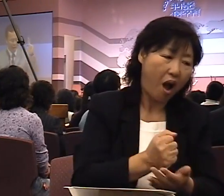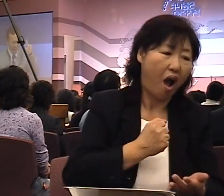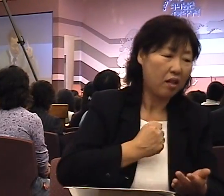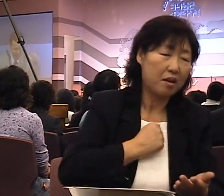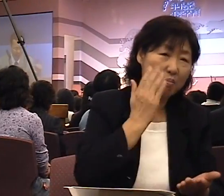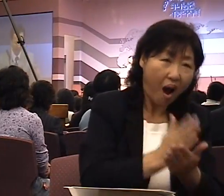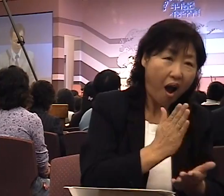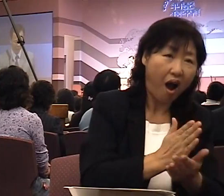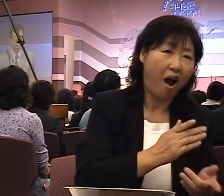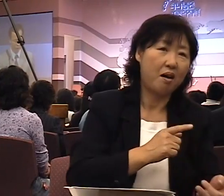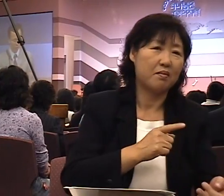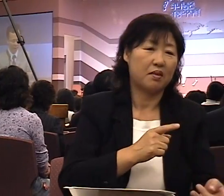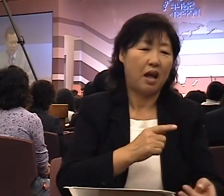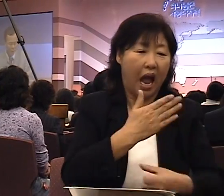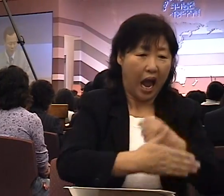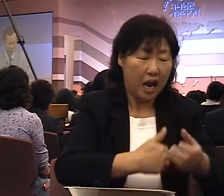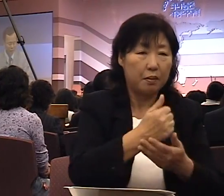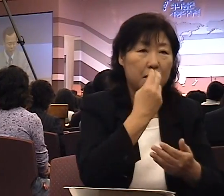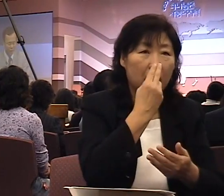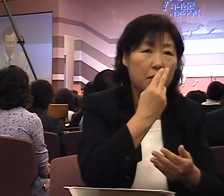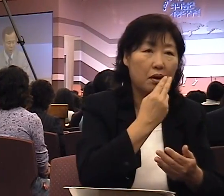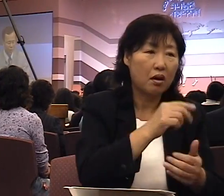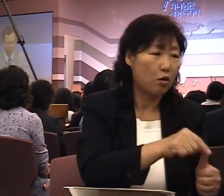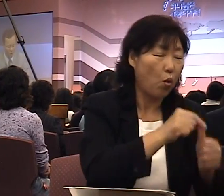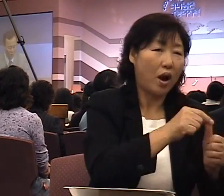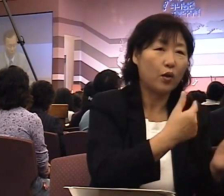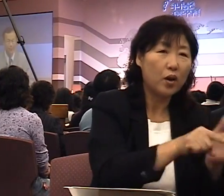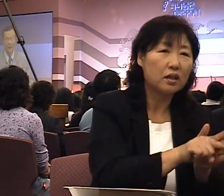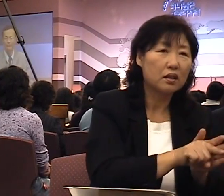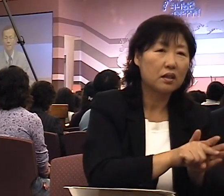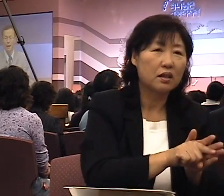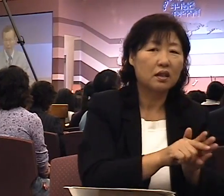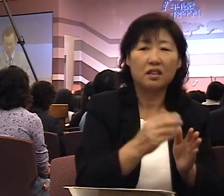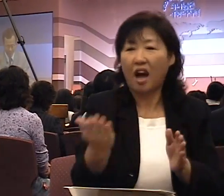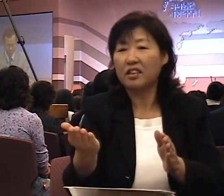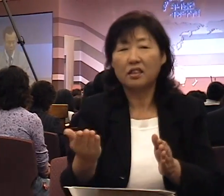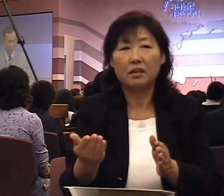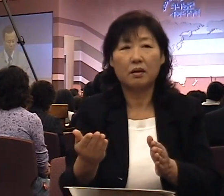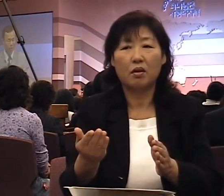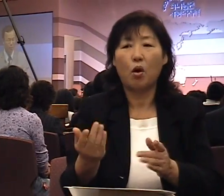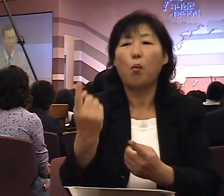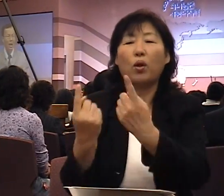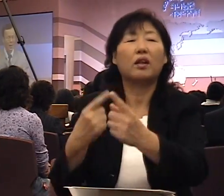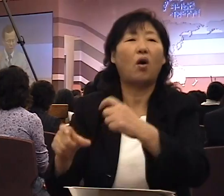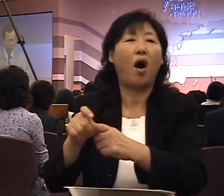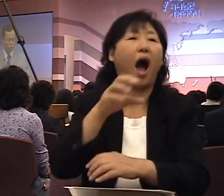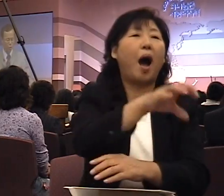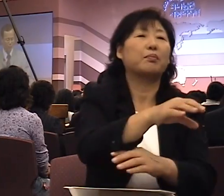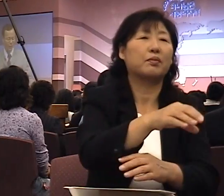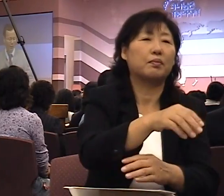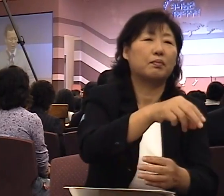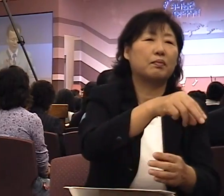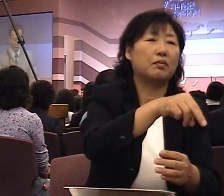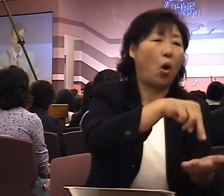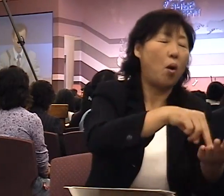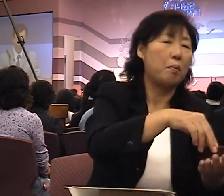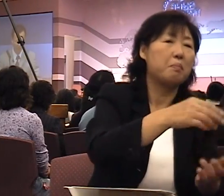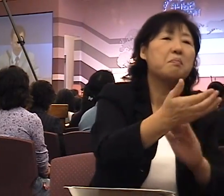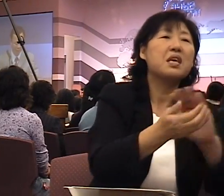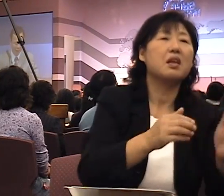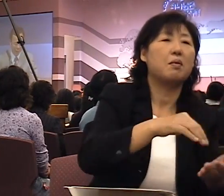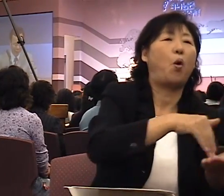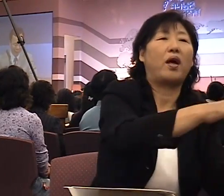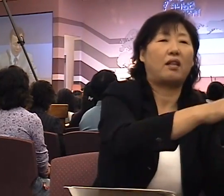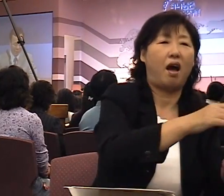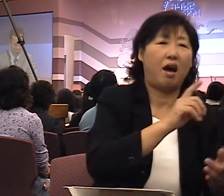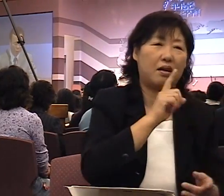마소서. 하나님이 생명을 구원하시려고 나를 당신들 앞서 보내셨나이다. 하나님이 하셨다고 그러죠. 하나님이 주어입니다. 7절